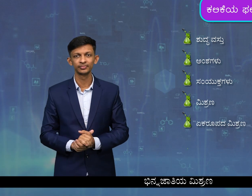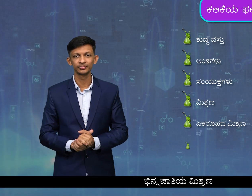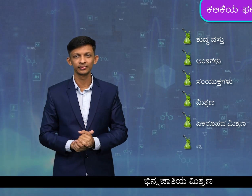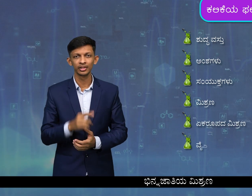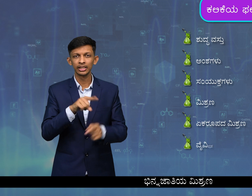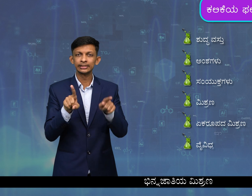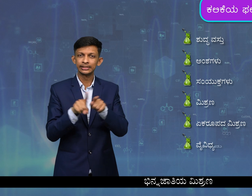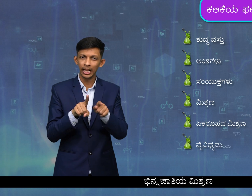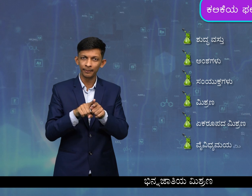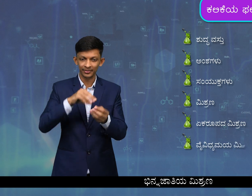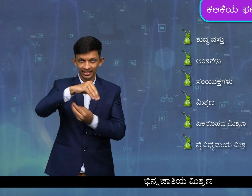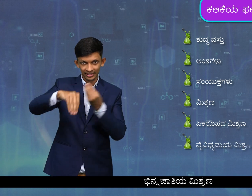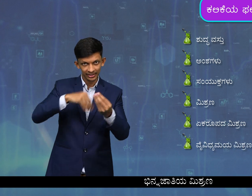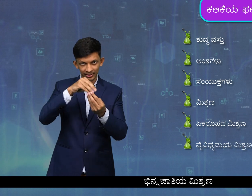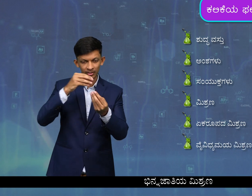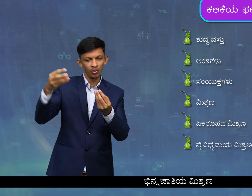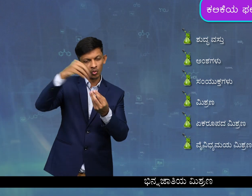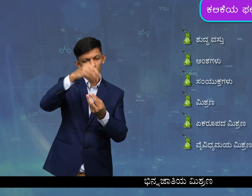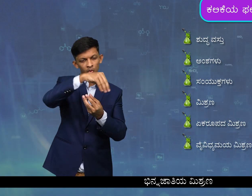ಭಿನ್ನ ಜಾತಿಯ ಮಿಶ್ರಣ.